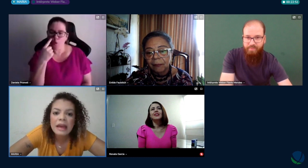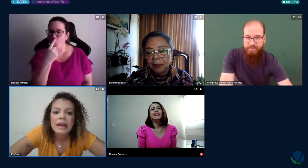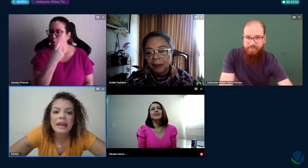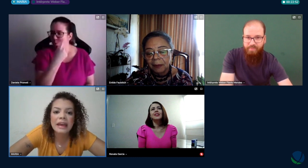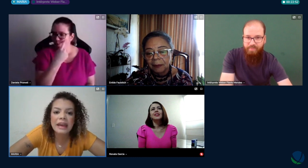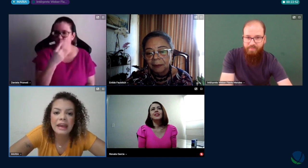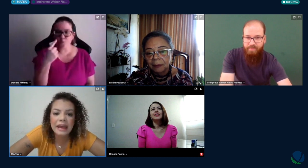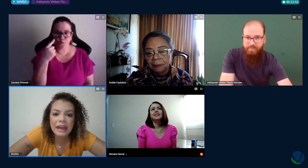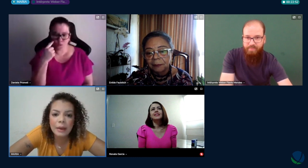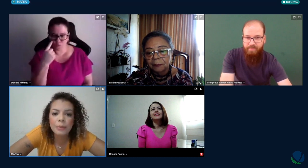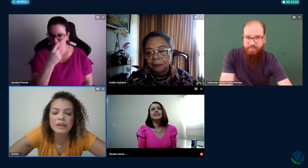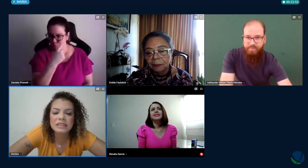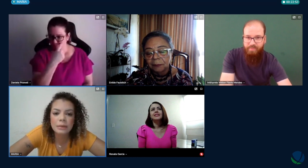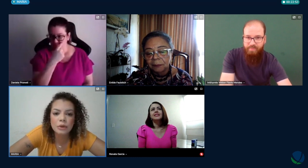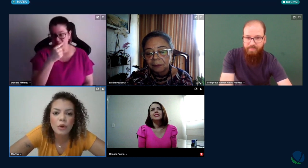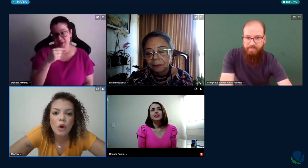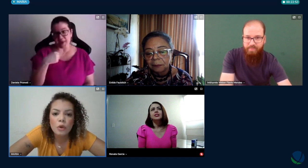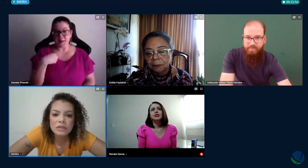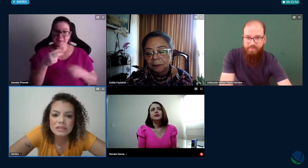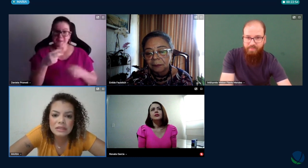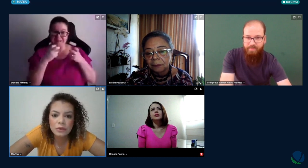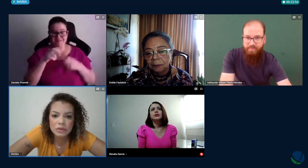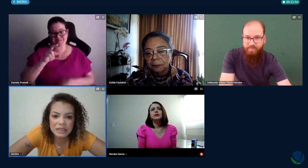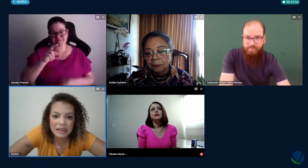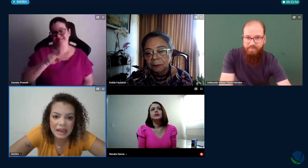particular. Por exemplo,